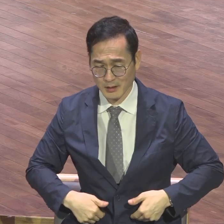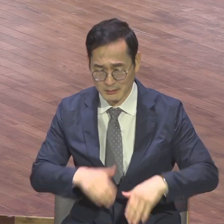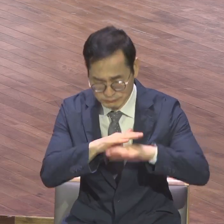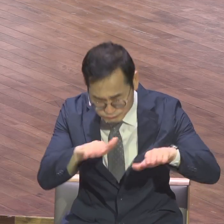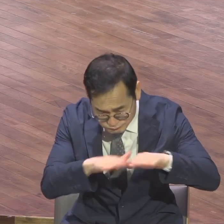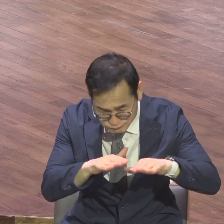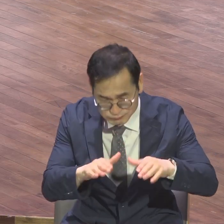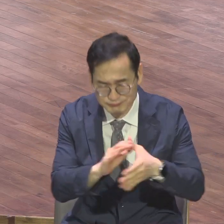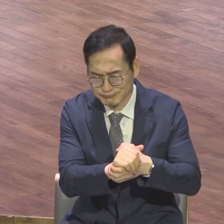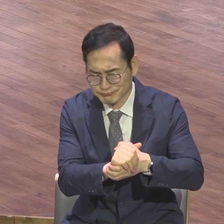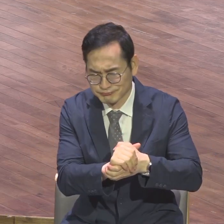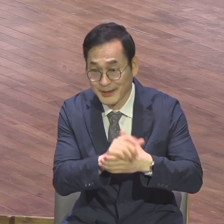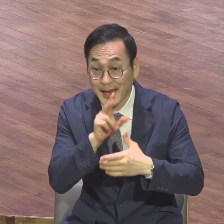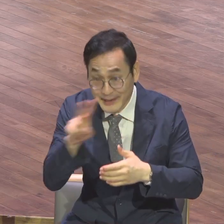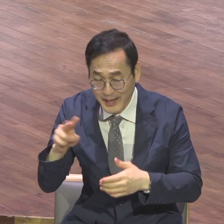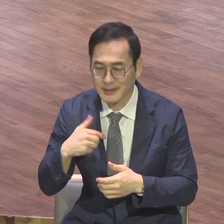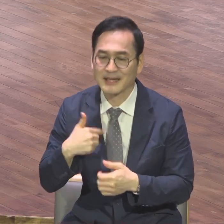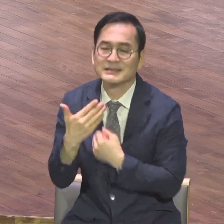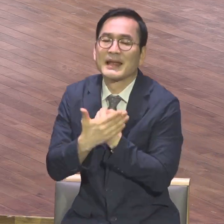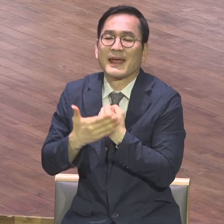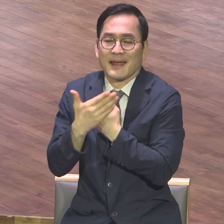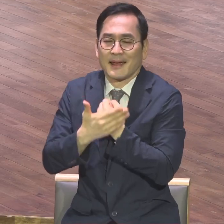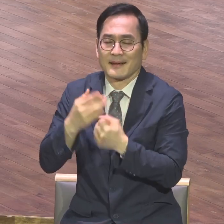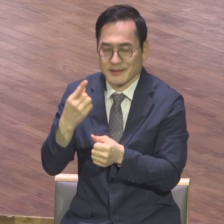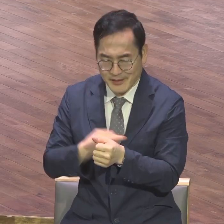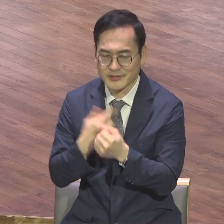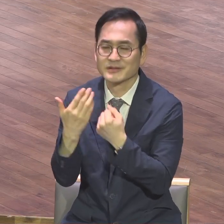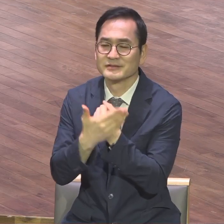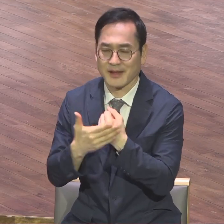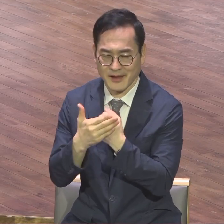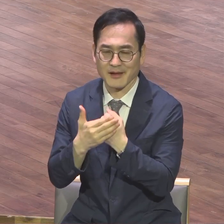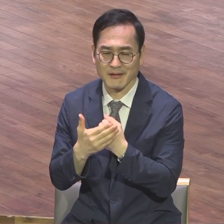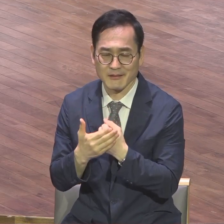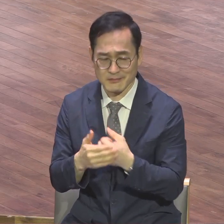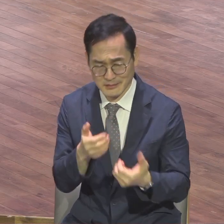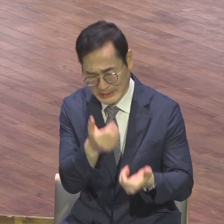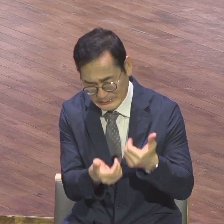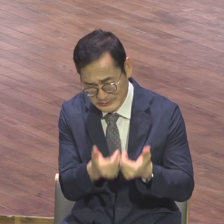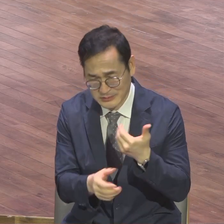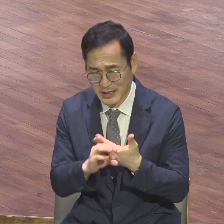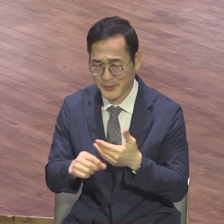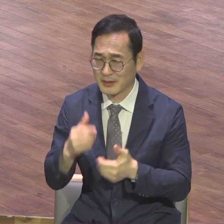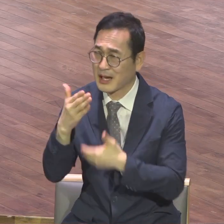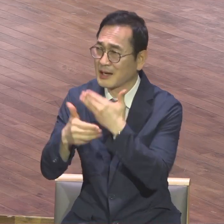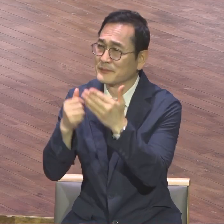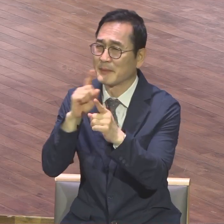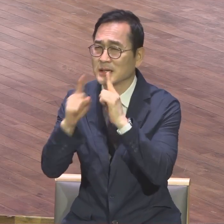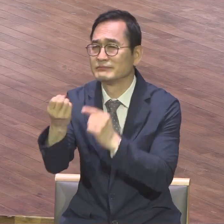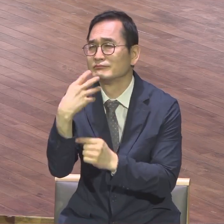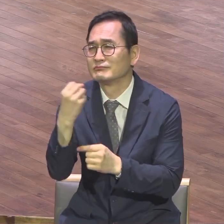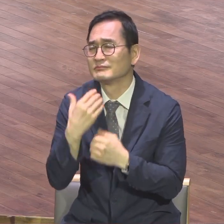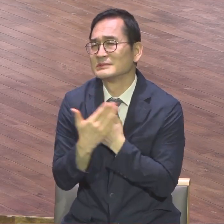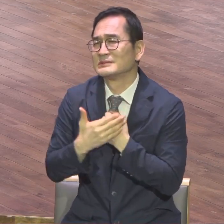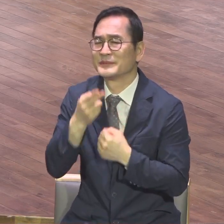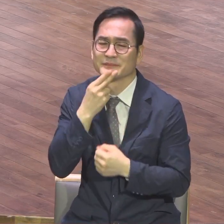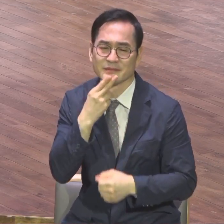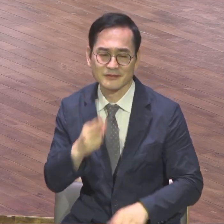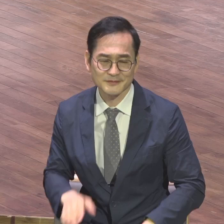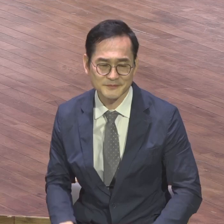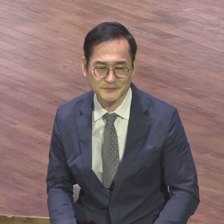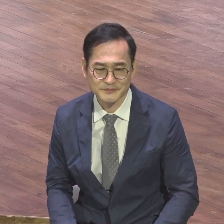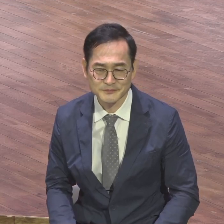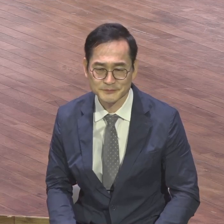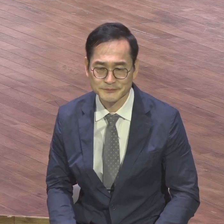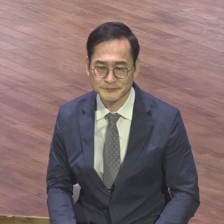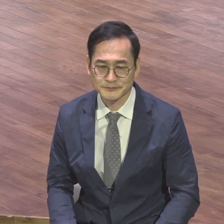돼요. 성경에도 예수님께서 마태복음 5장 23절 24절에 이렇게 말씀하셨어요. 그러므로